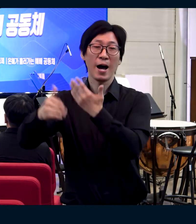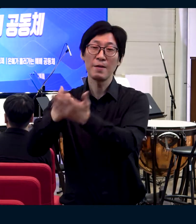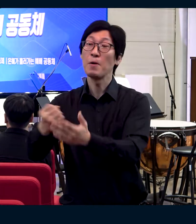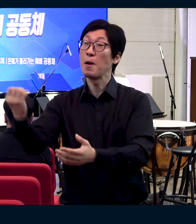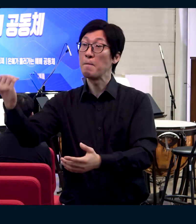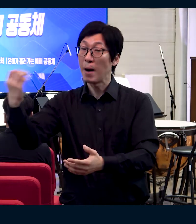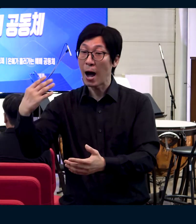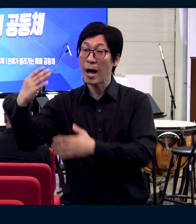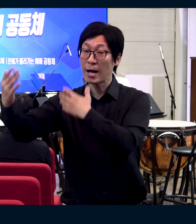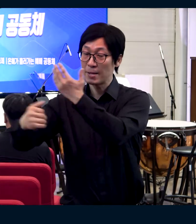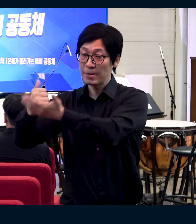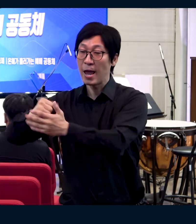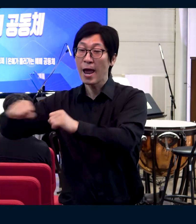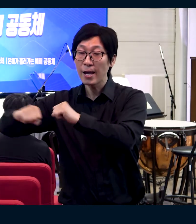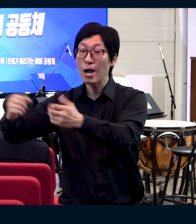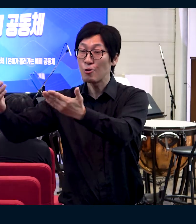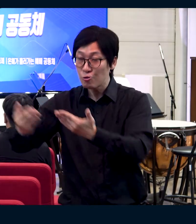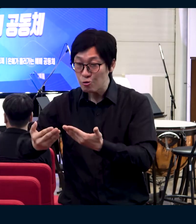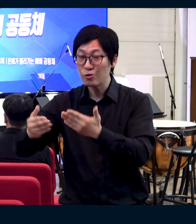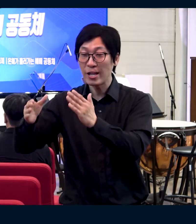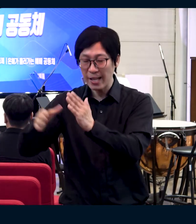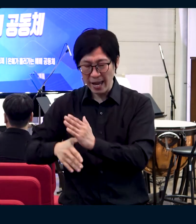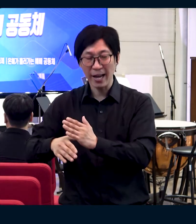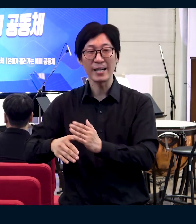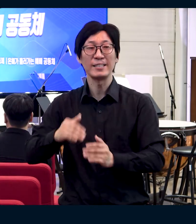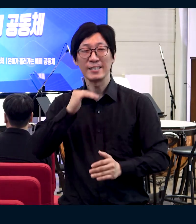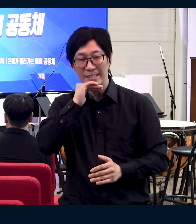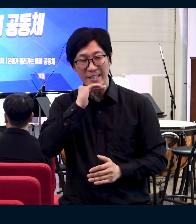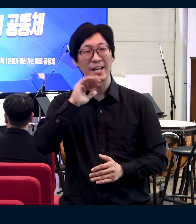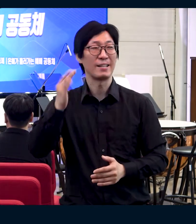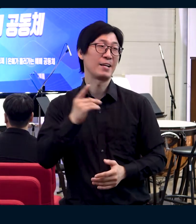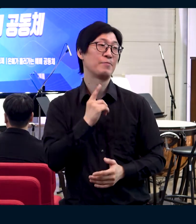언제까지? 하나님께서 역사하실 때까지 말이죠.